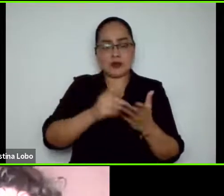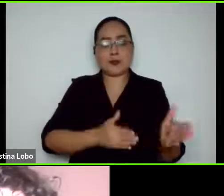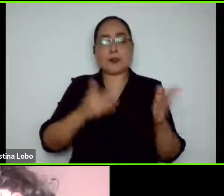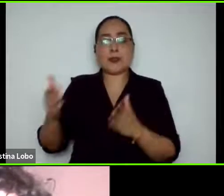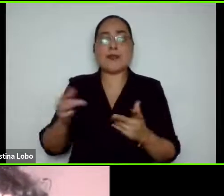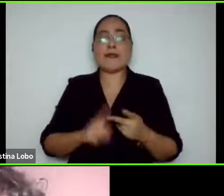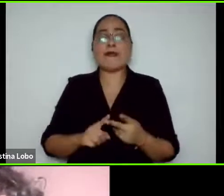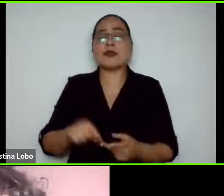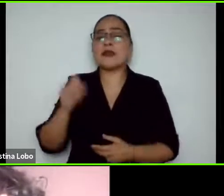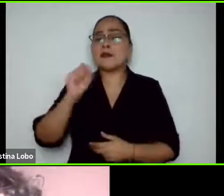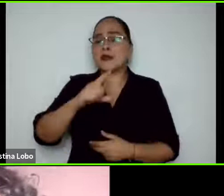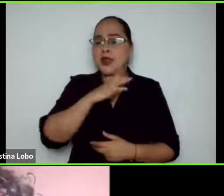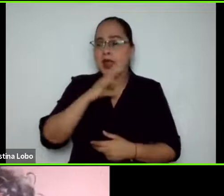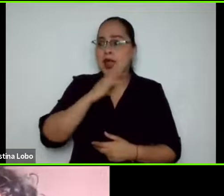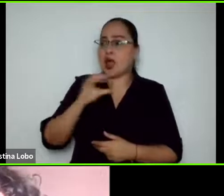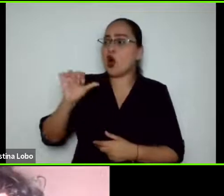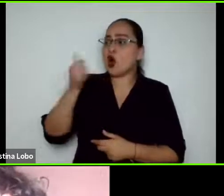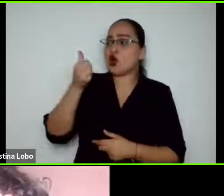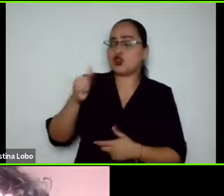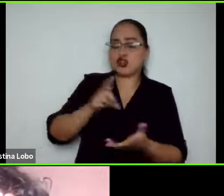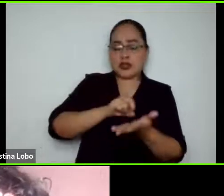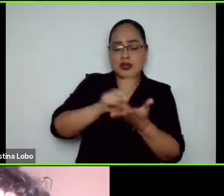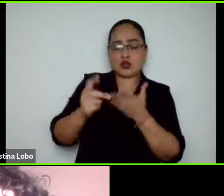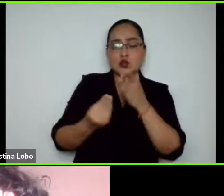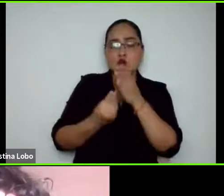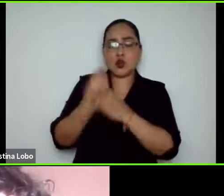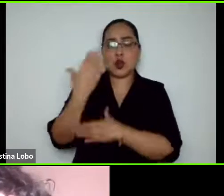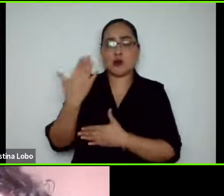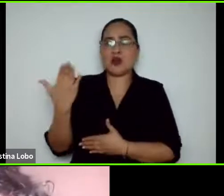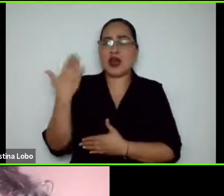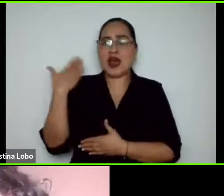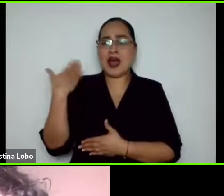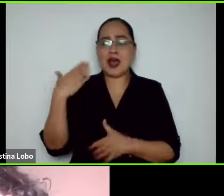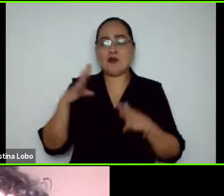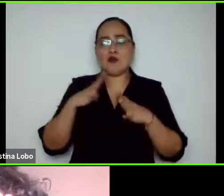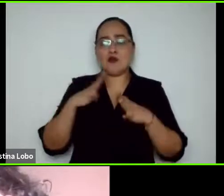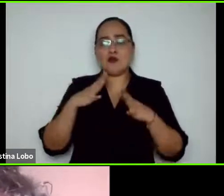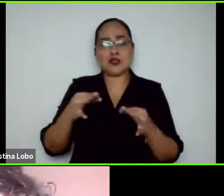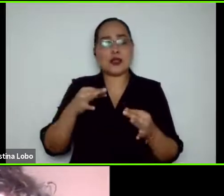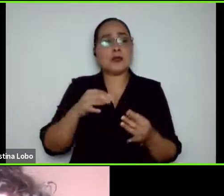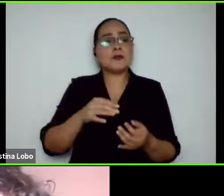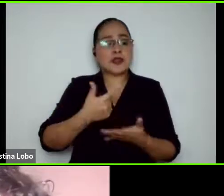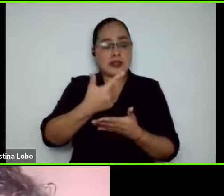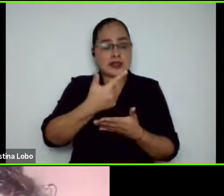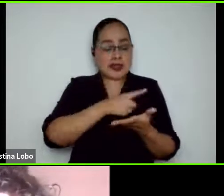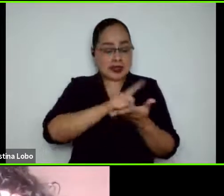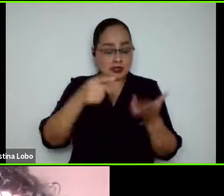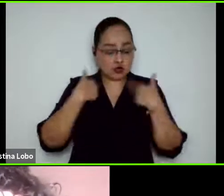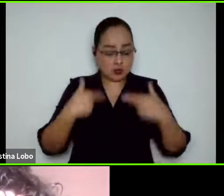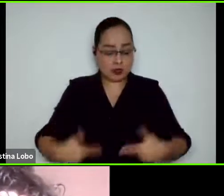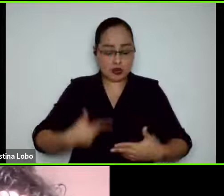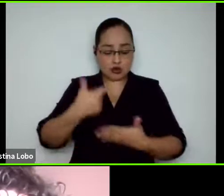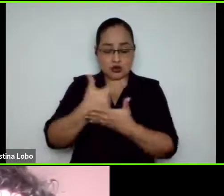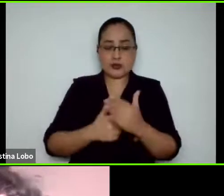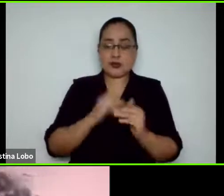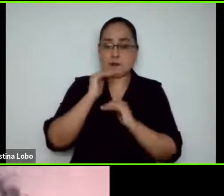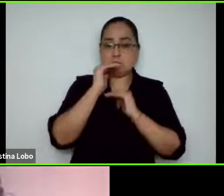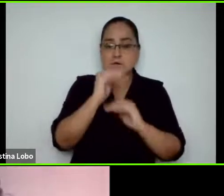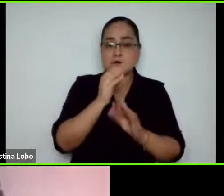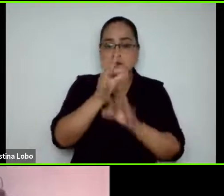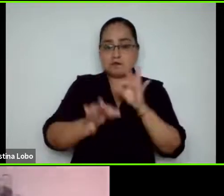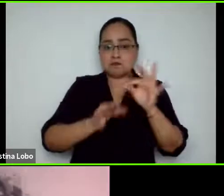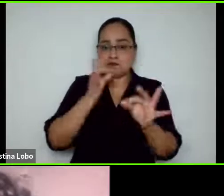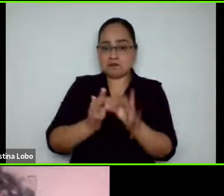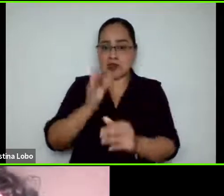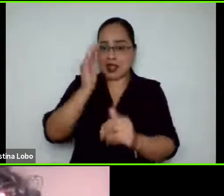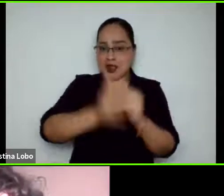Además, hay otros derechos emergentes. O sea, la lista de los derechos humanos no llegó para quedarse y cerrarse de una vez por todas, ¿no? O sea, en un